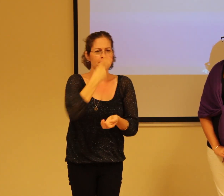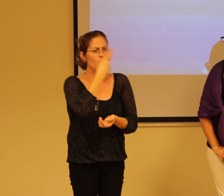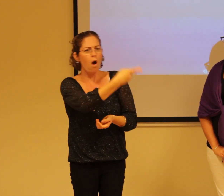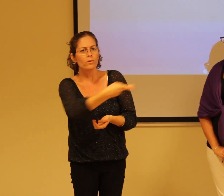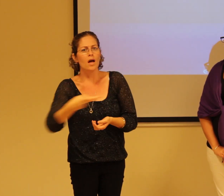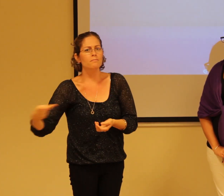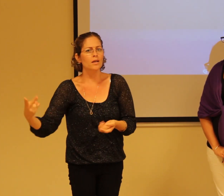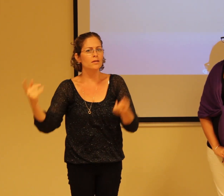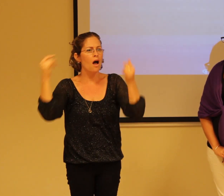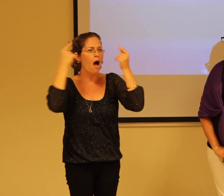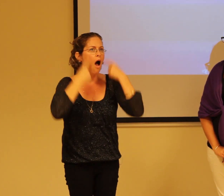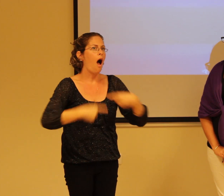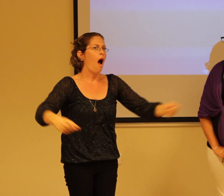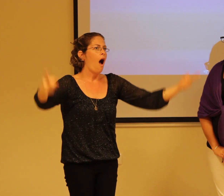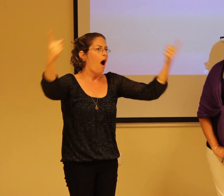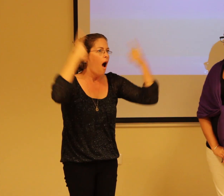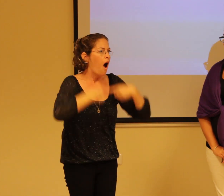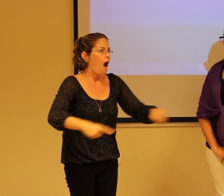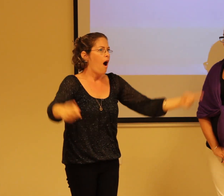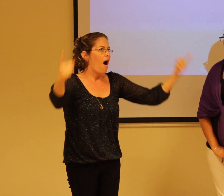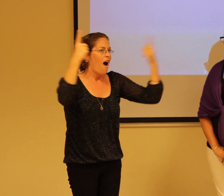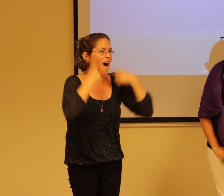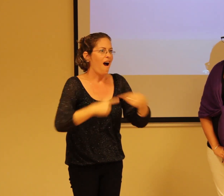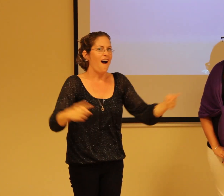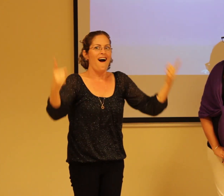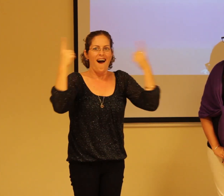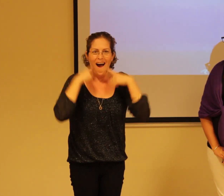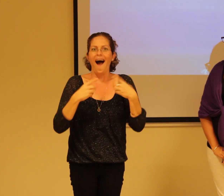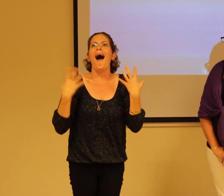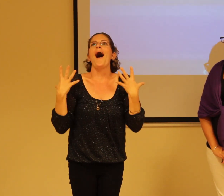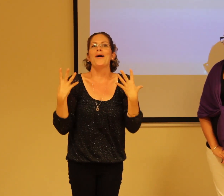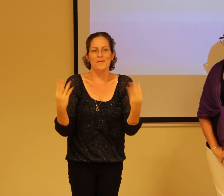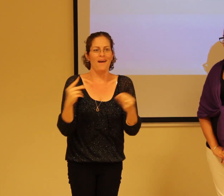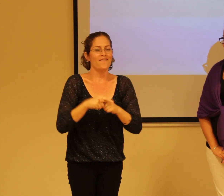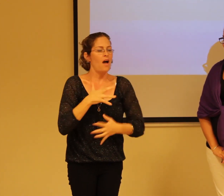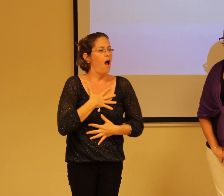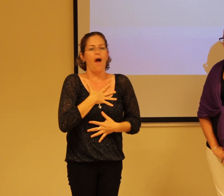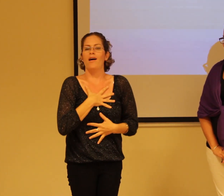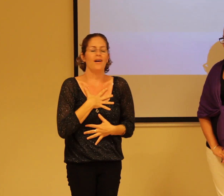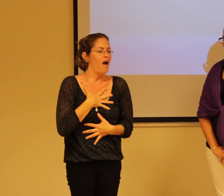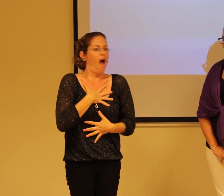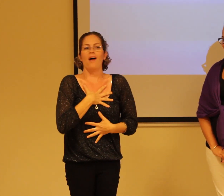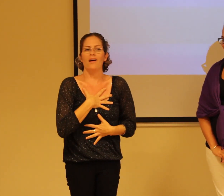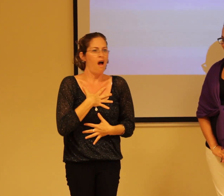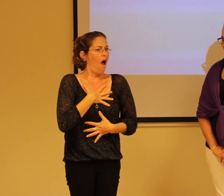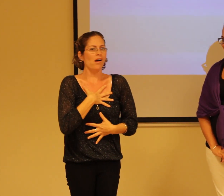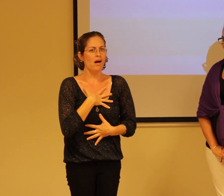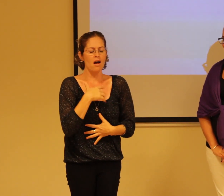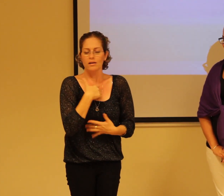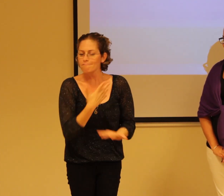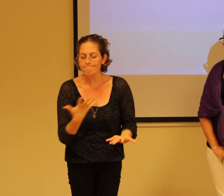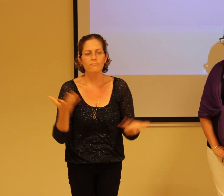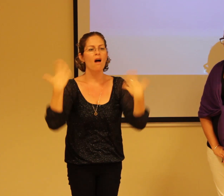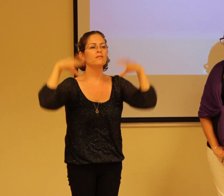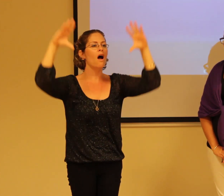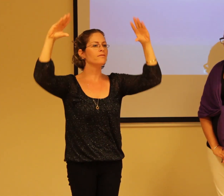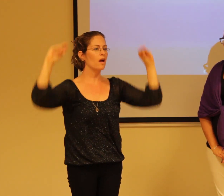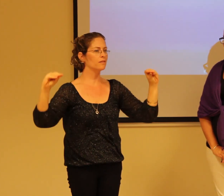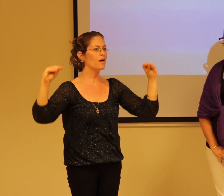בסדר, הכל כבר זה, וראיתי אותה שוכבת במיטה וצורחת וצרחה, היא פשוט כבר הייתה בהיסטריה.